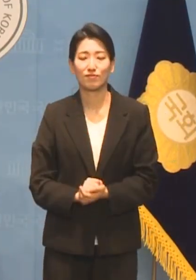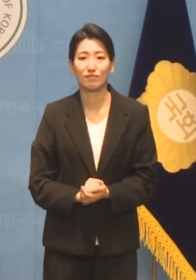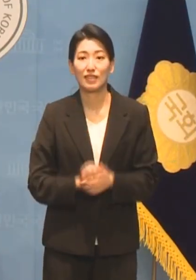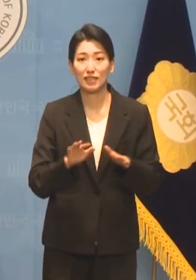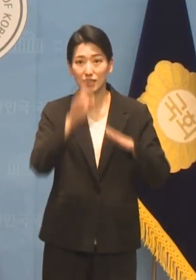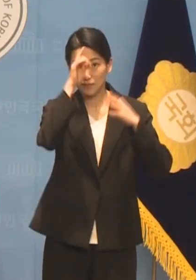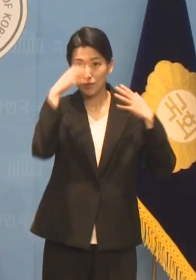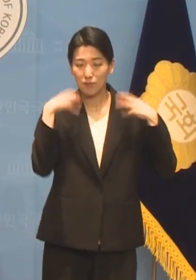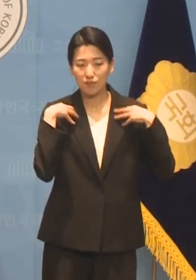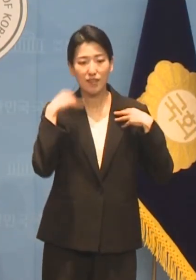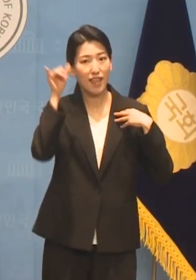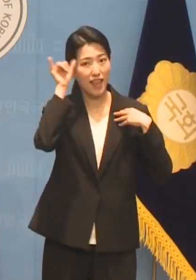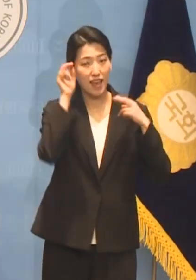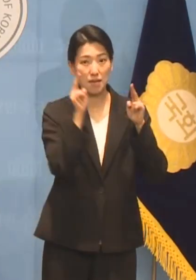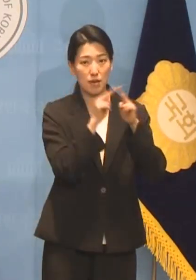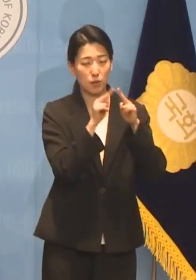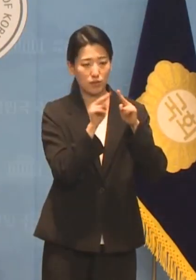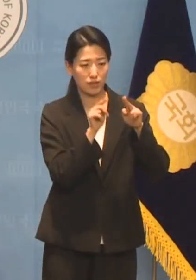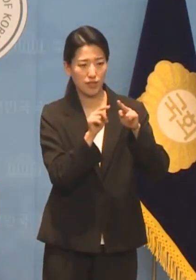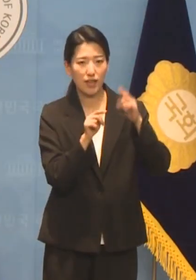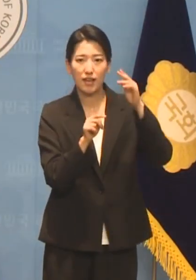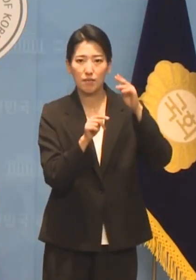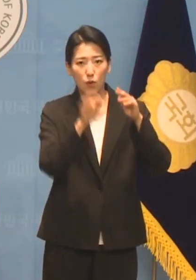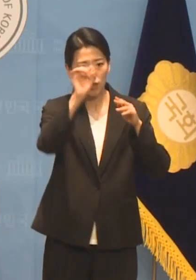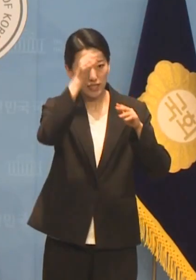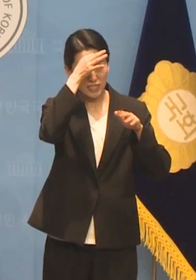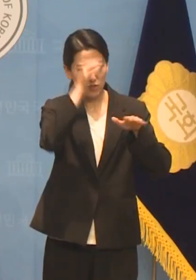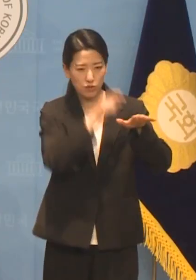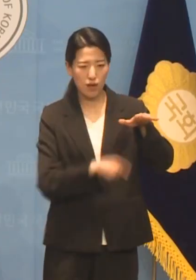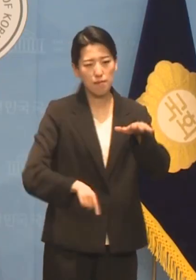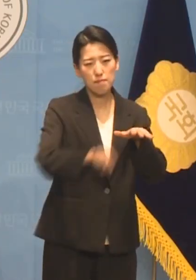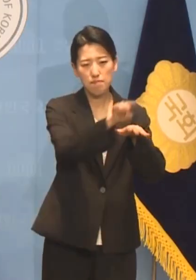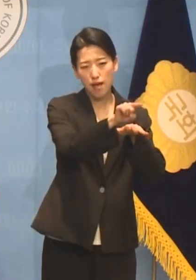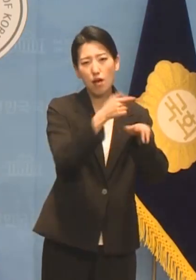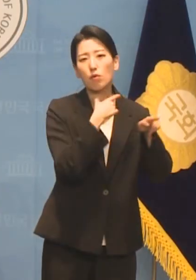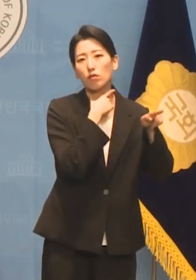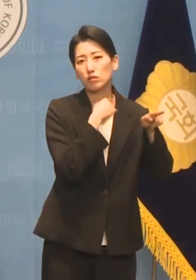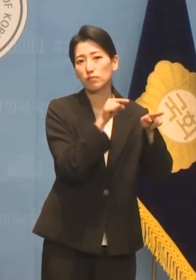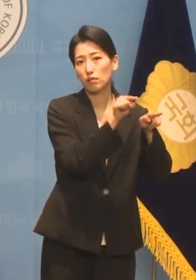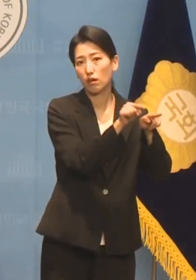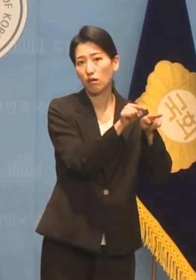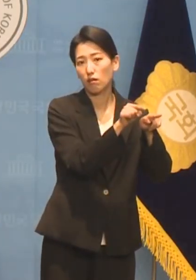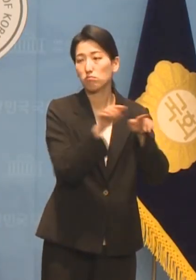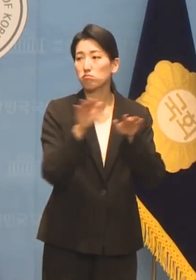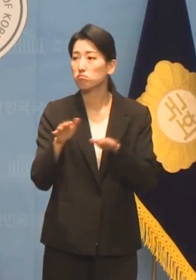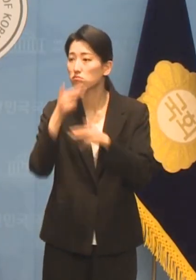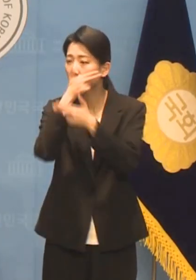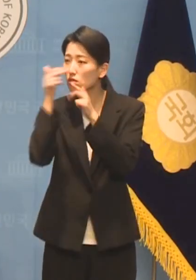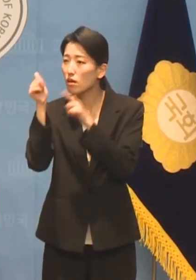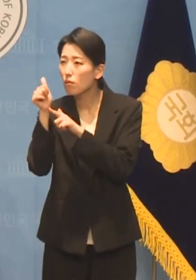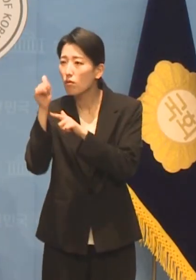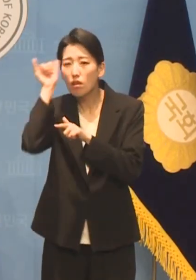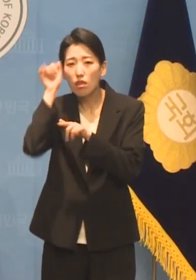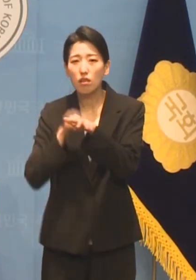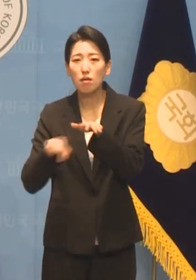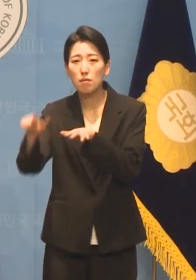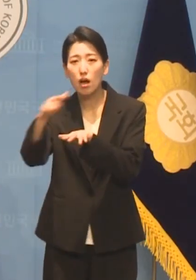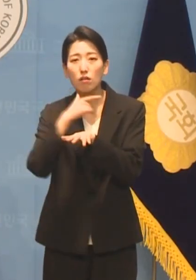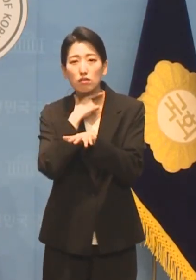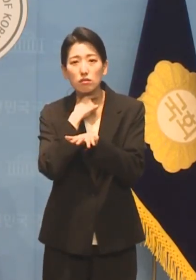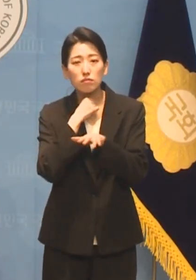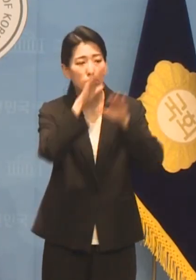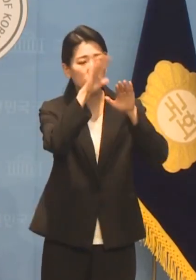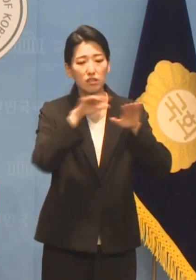AI 반도체 이니셔티브와 대동소이한 내용을 야당 후보가 비전으로 제시한 것 자체가 문제입니다.